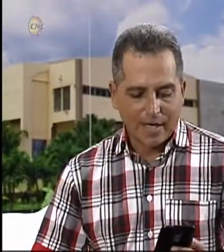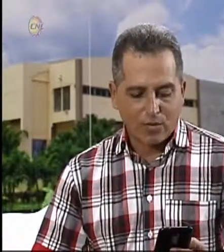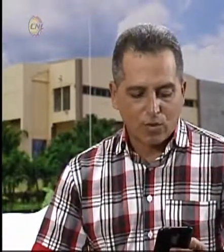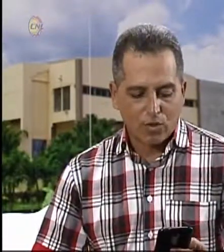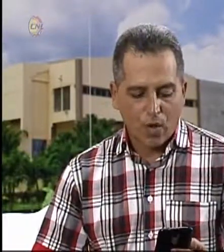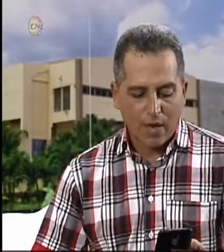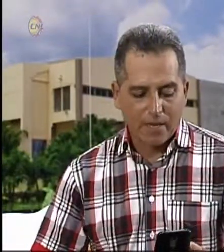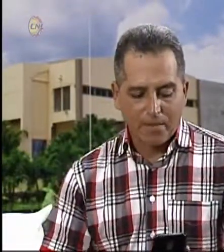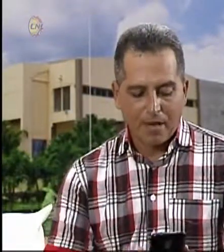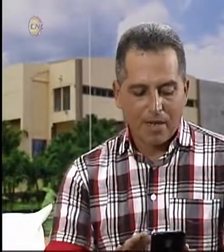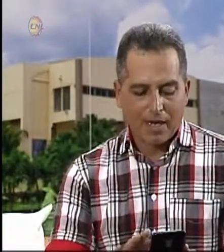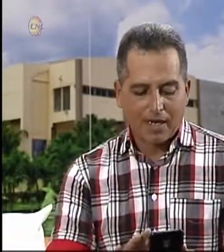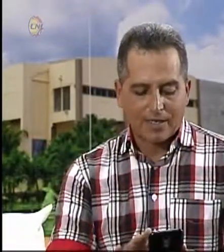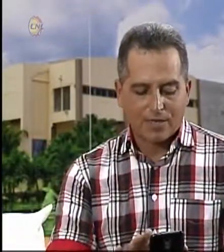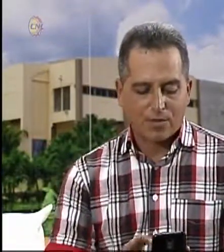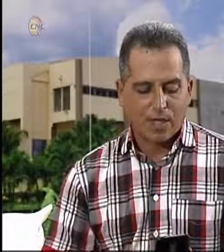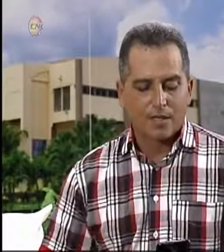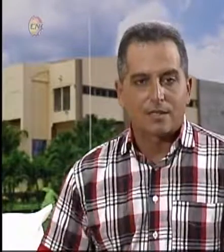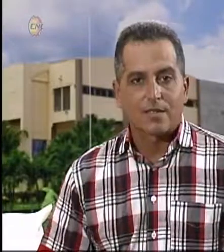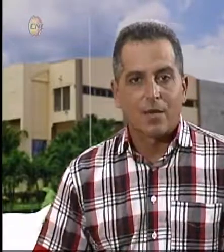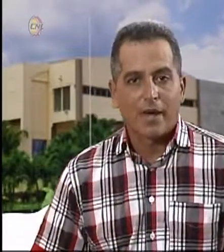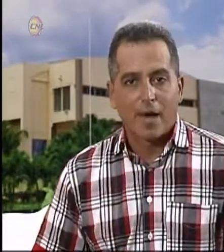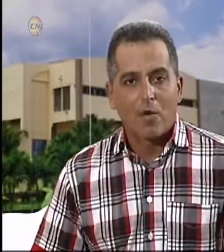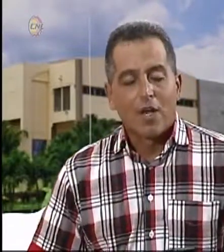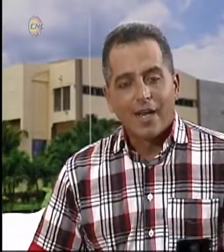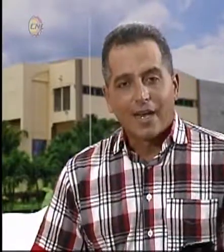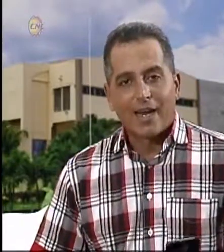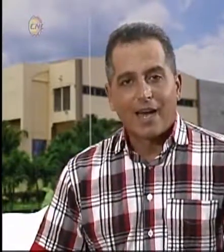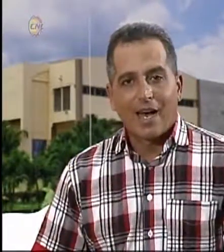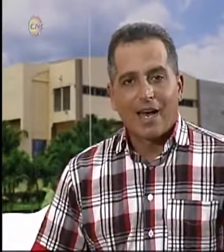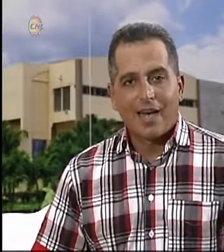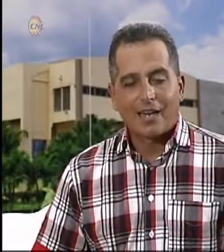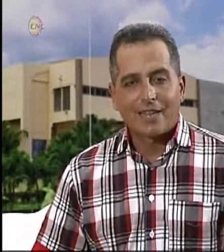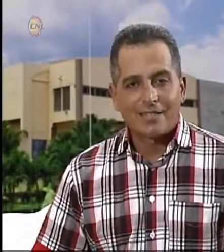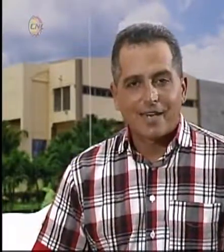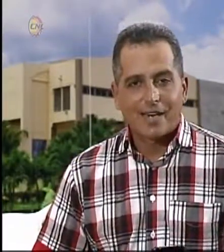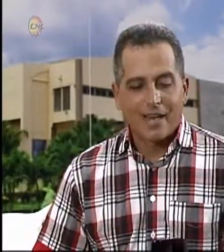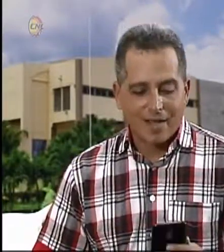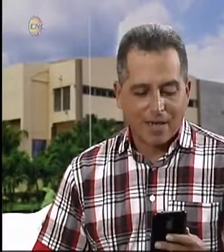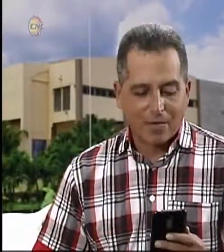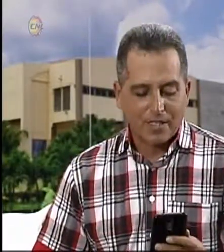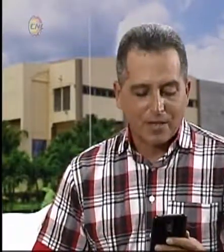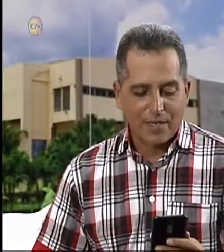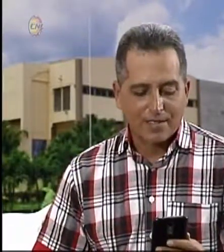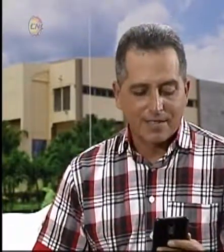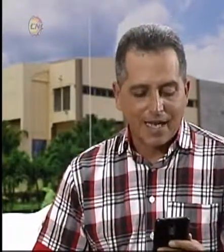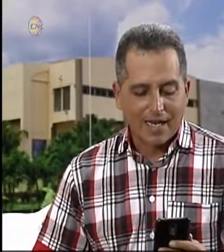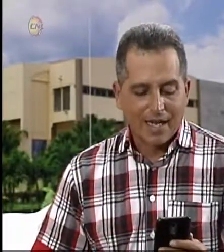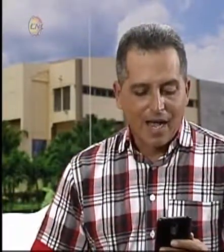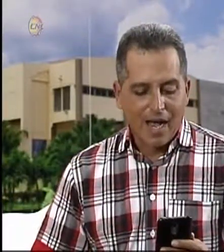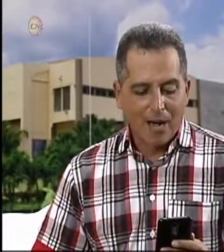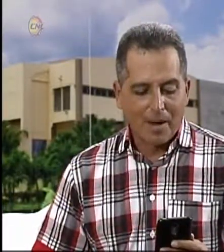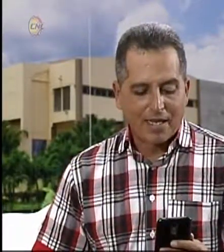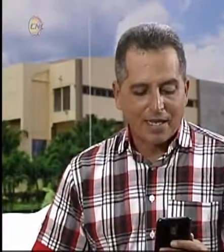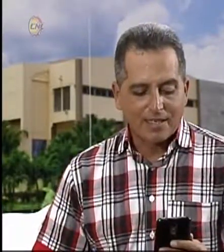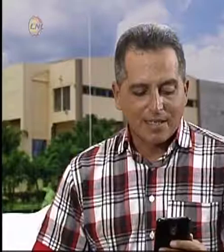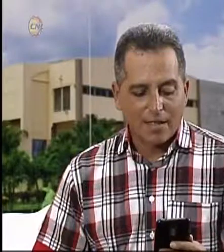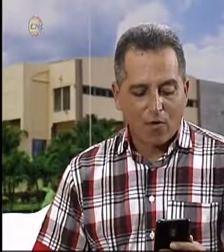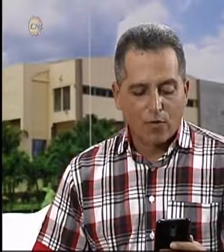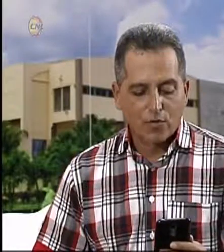José Joaquín Palma en esta ciudad de Bayamo. En el cierre ya de la revista, felicitar a Maikelín Santiago Fonseca,